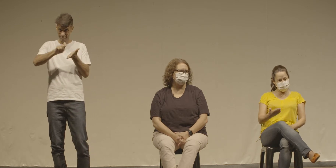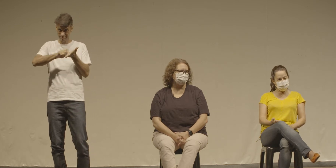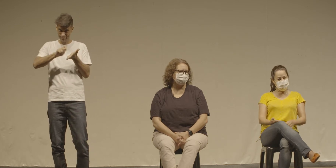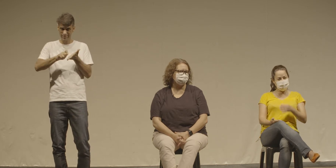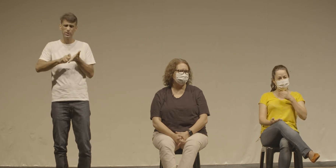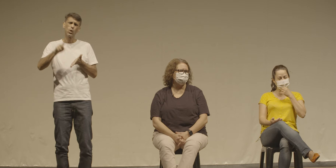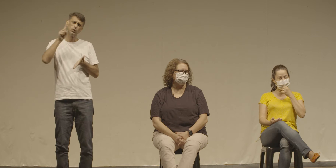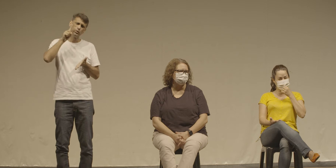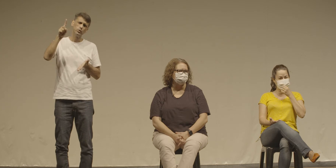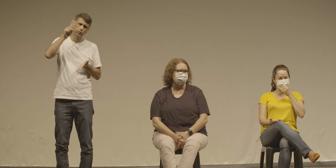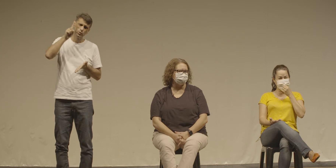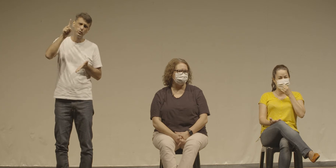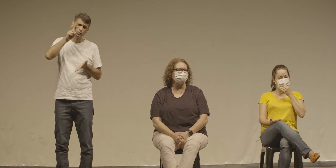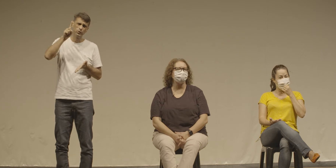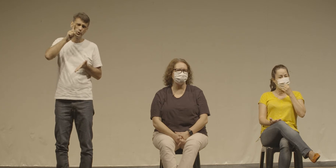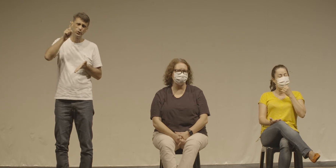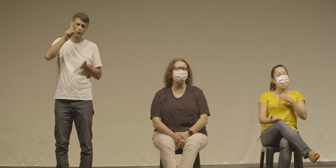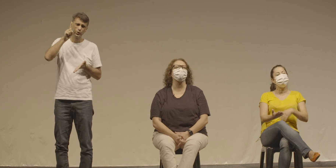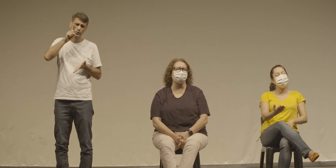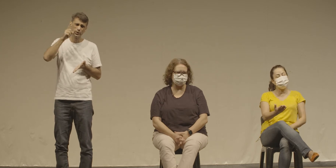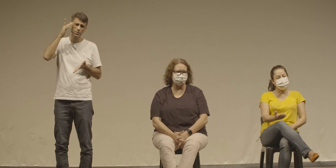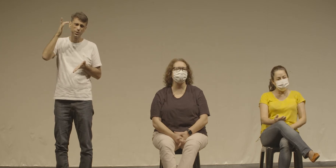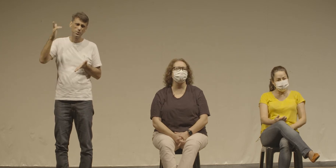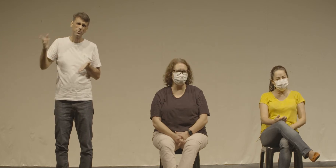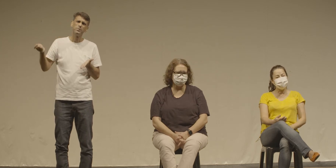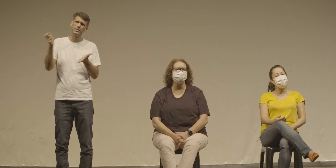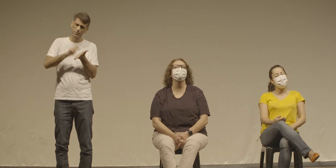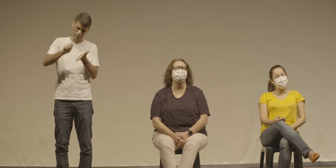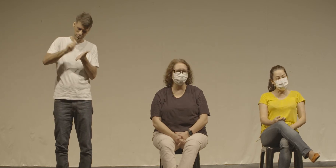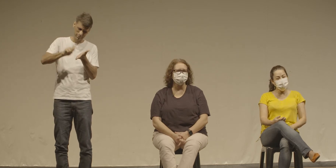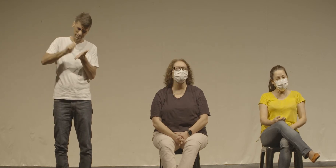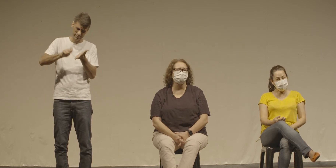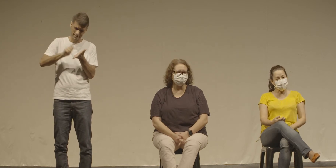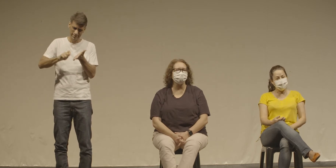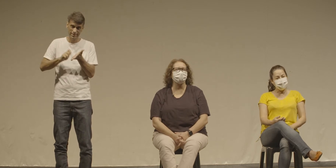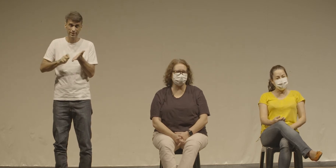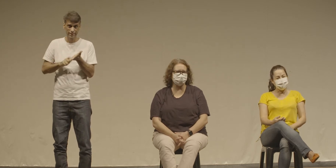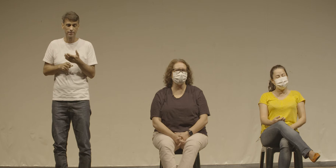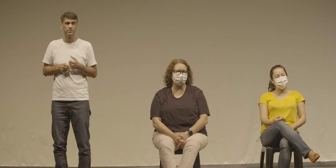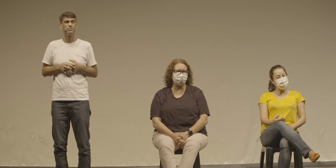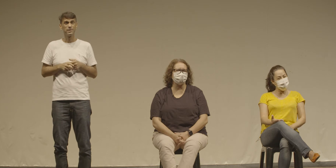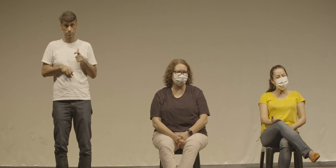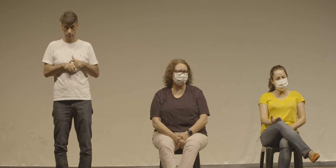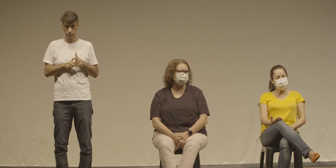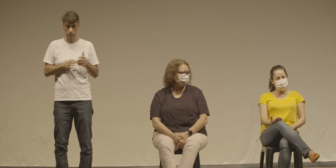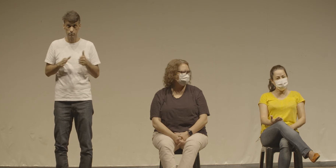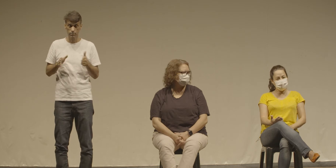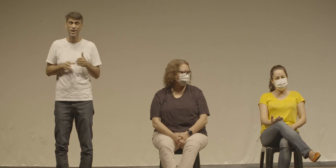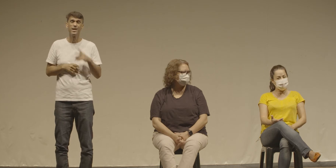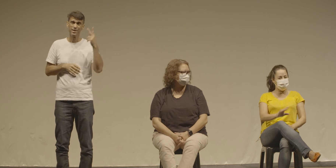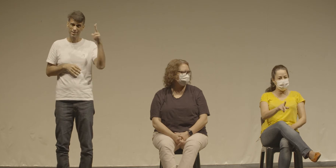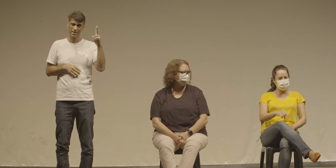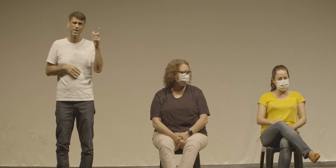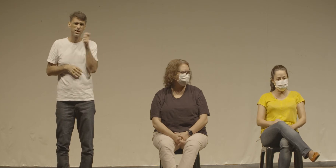dia a dia desse... O da época também, né? Da mulher fazer isso, né? Não é? Na época. Isso era muito comum,